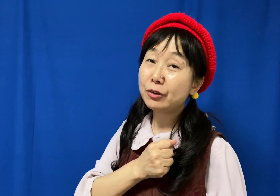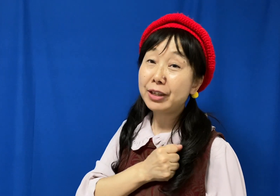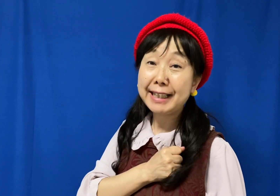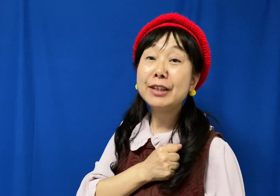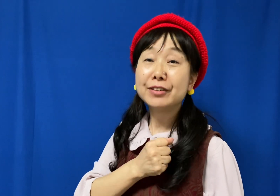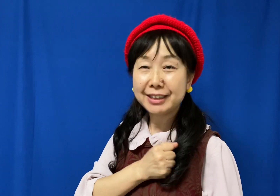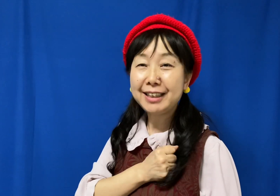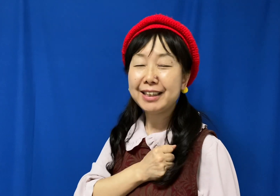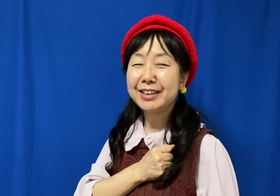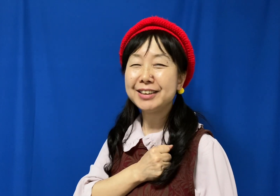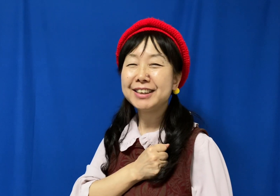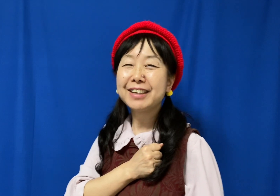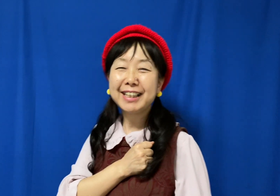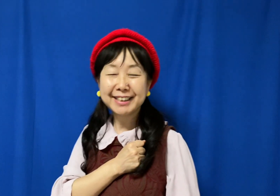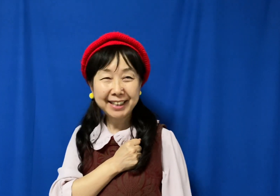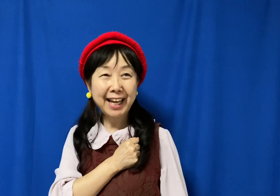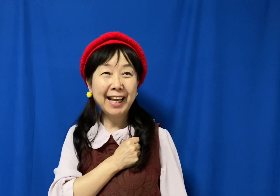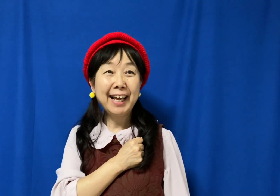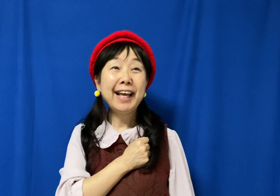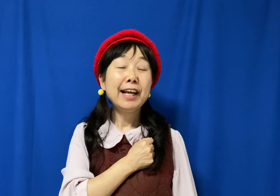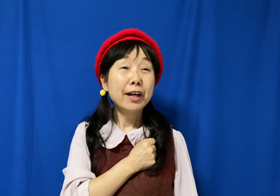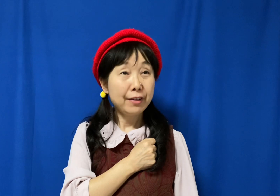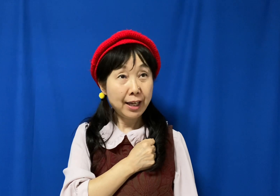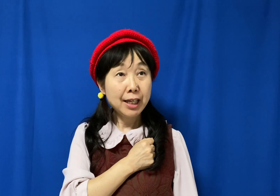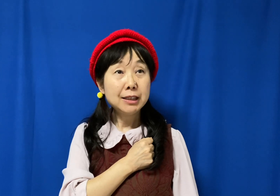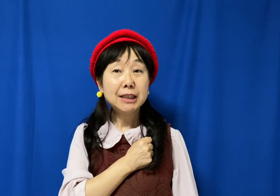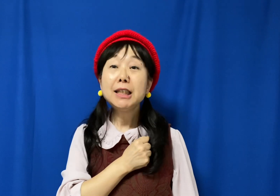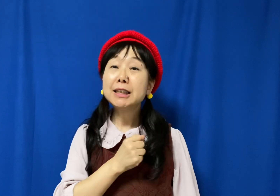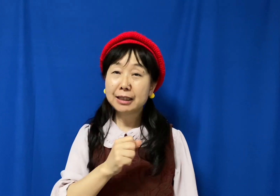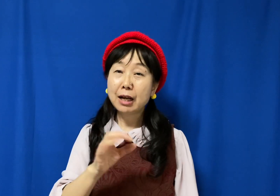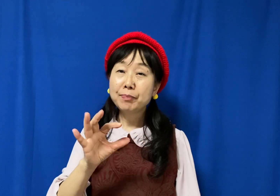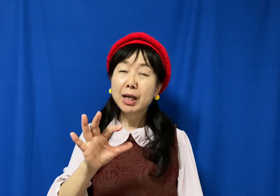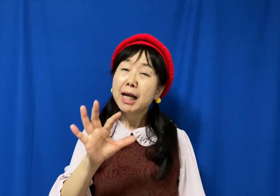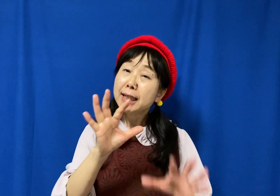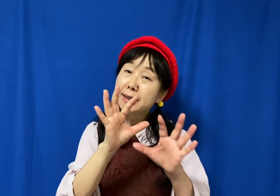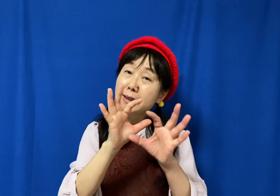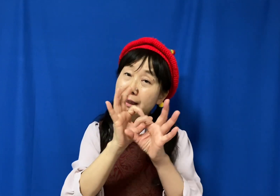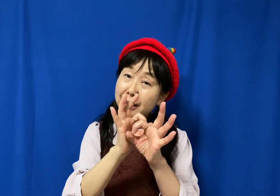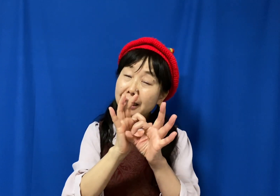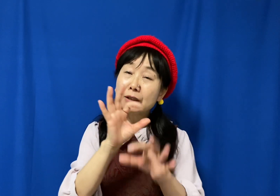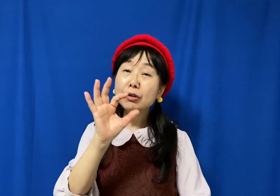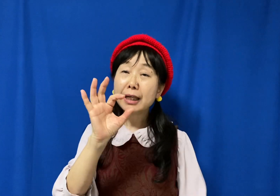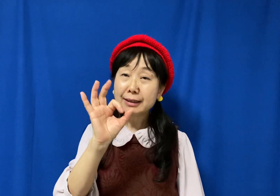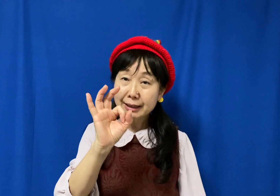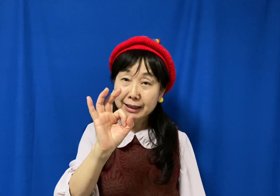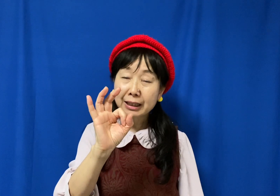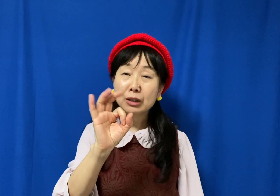これ命っていう手話ですね。で小さな、小さなとか小さなと